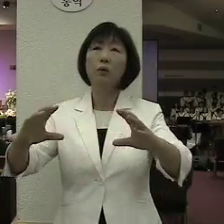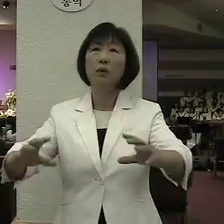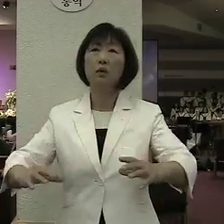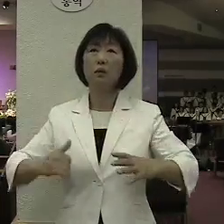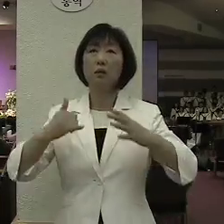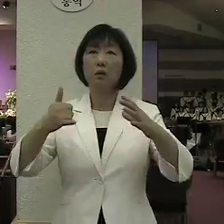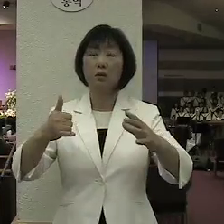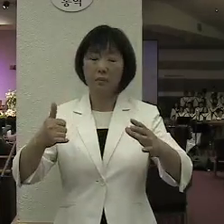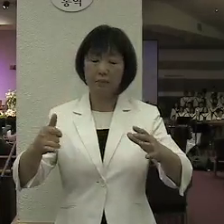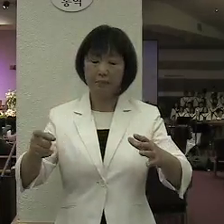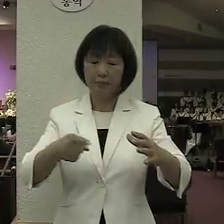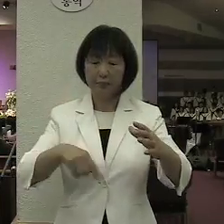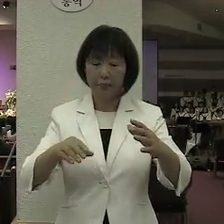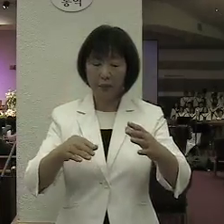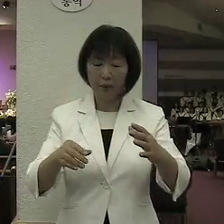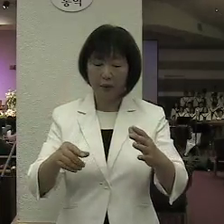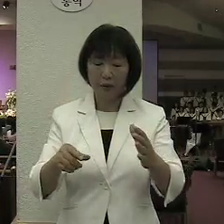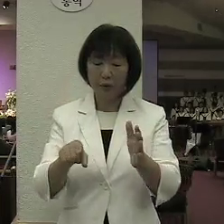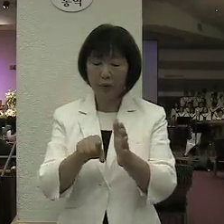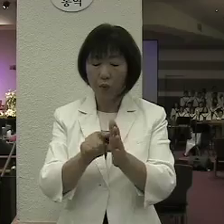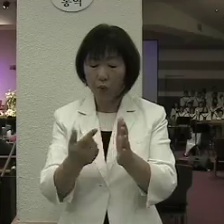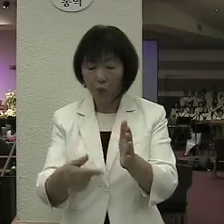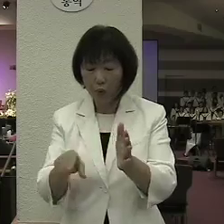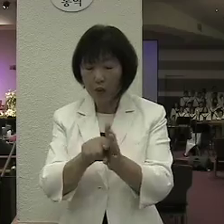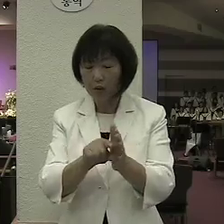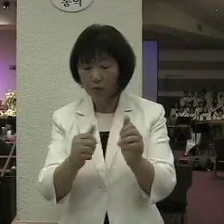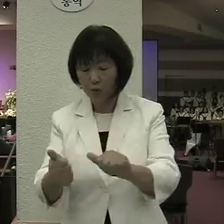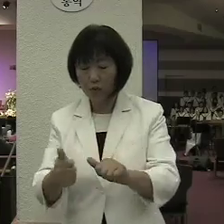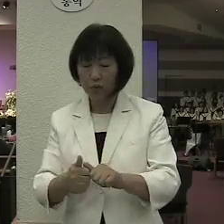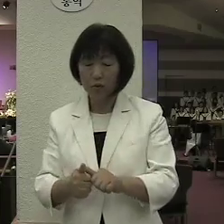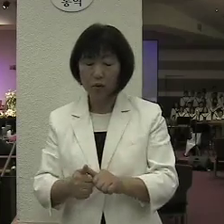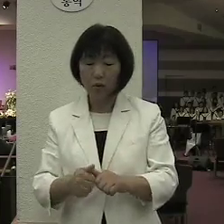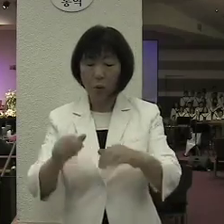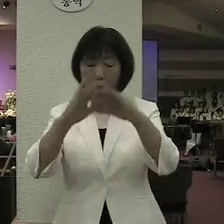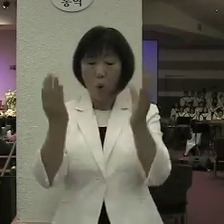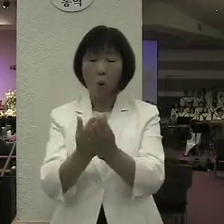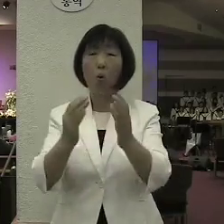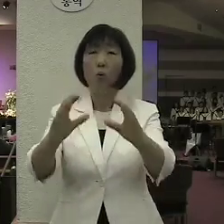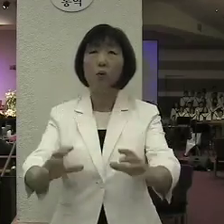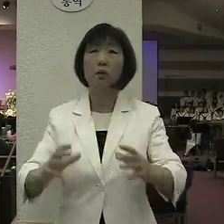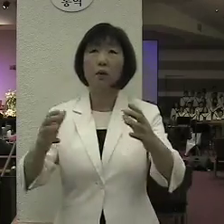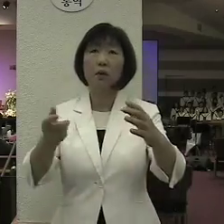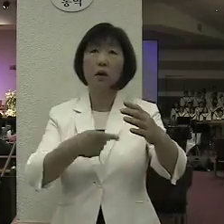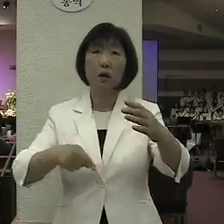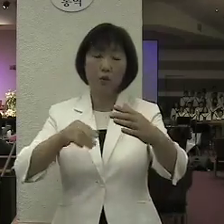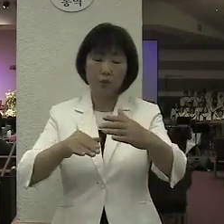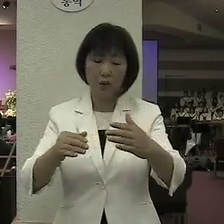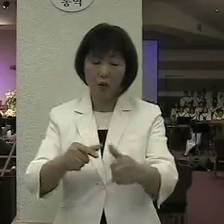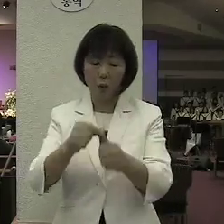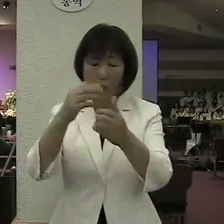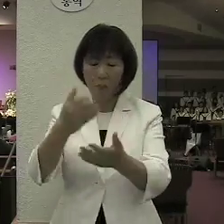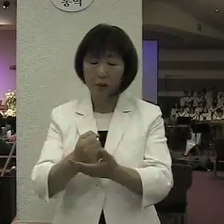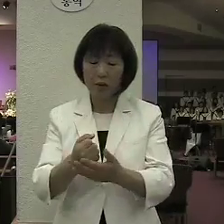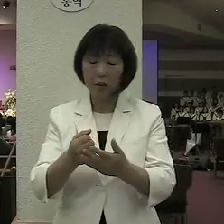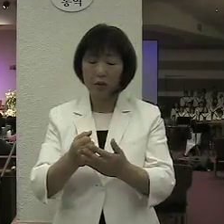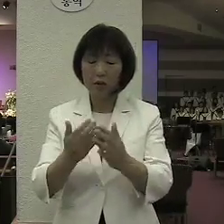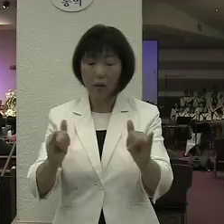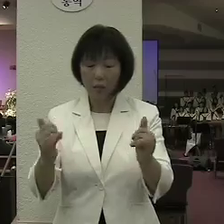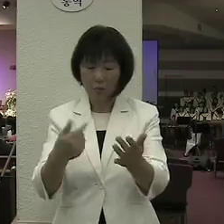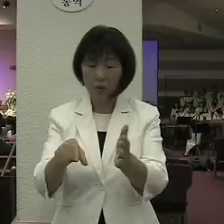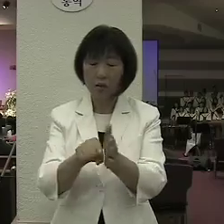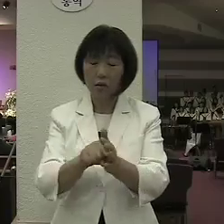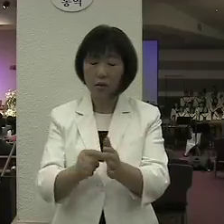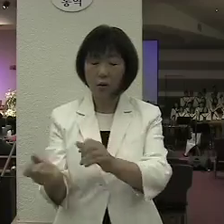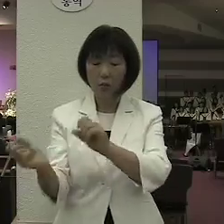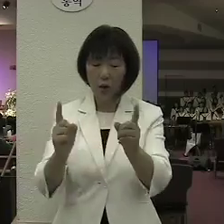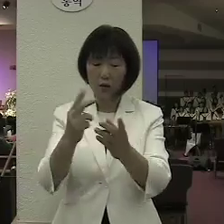모든 방언에서 구원받는 자들이 나오기 시작하고 더 이상 유대인들, 더 이상 이스라엘 안에서만 이러한 이 현상이